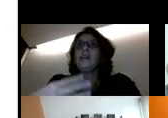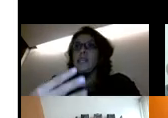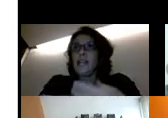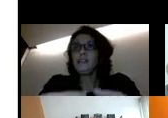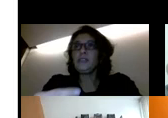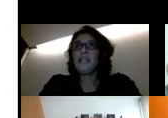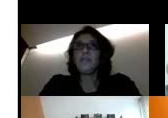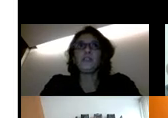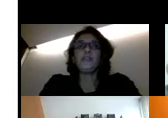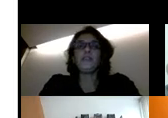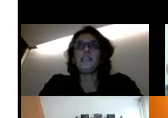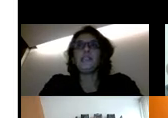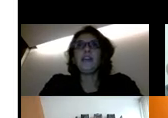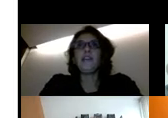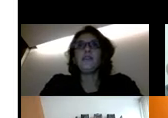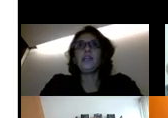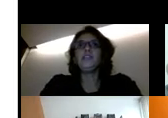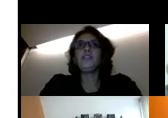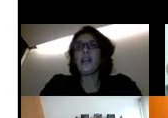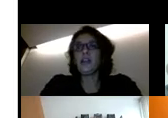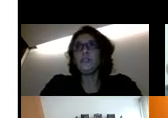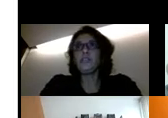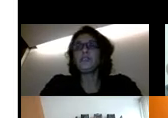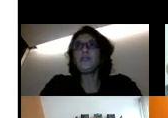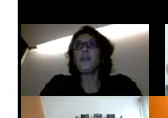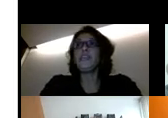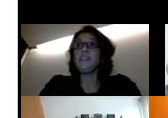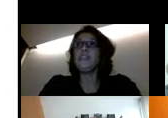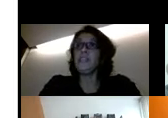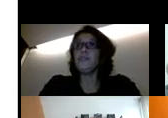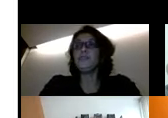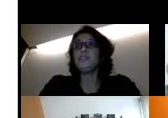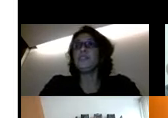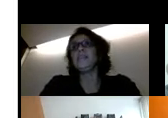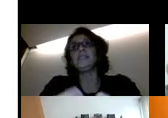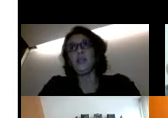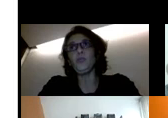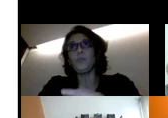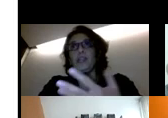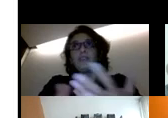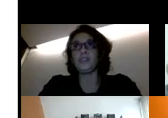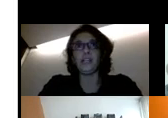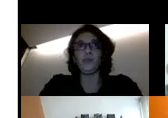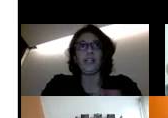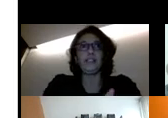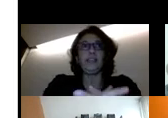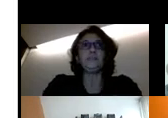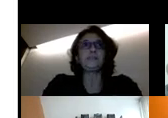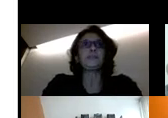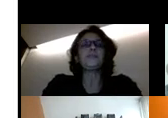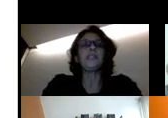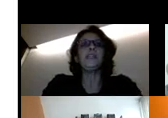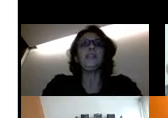ir cautelando en la metodología de trabajo estos rasgos que son más bien distintivos de esta lengua como de las otras lenguas de